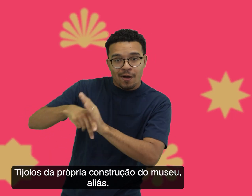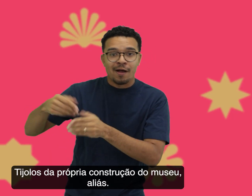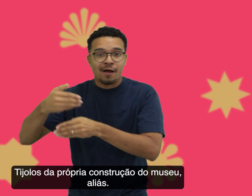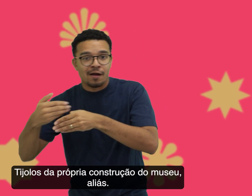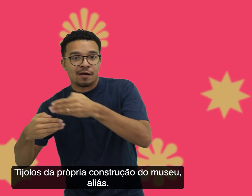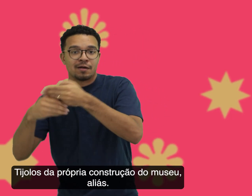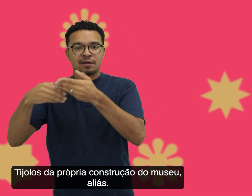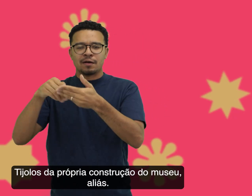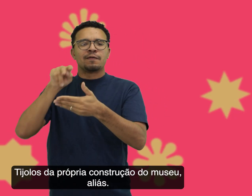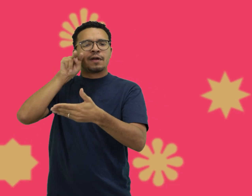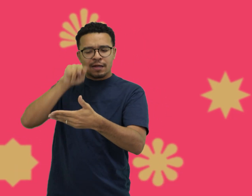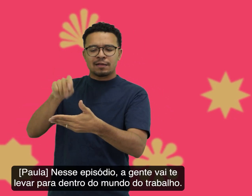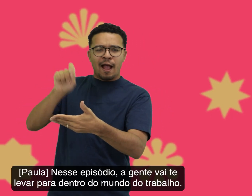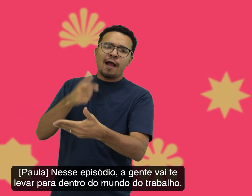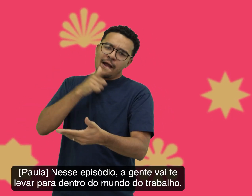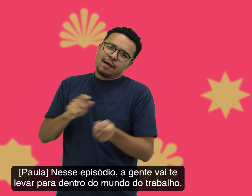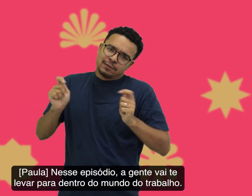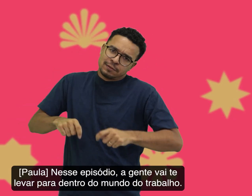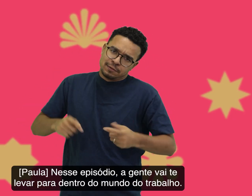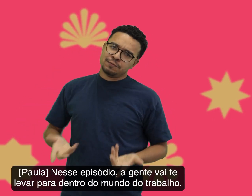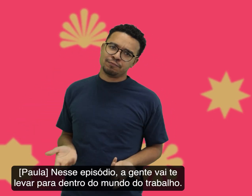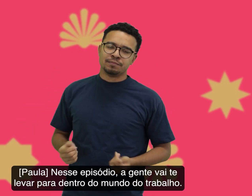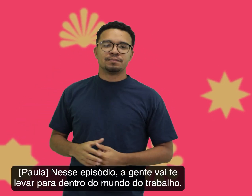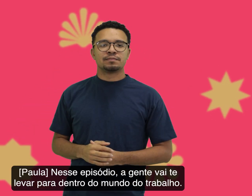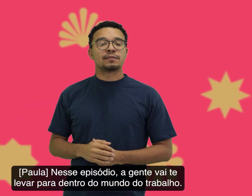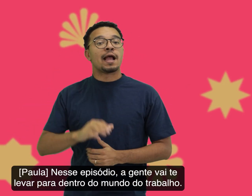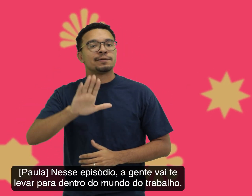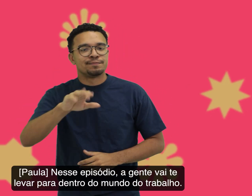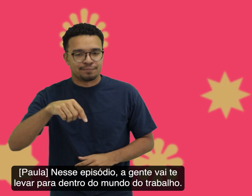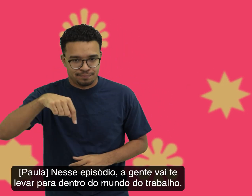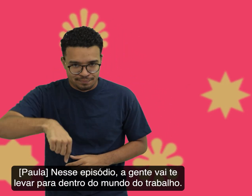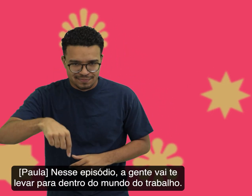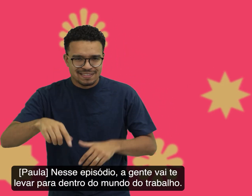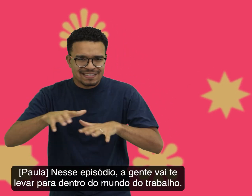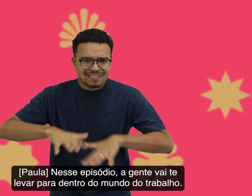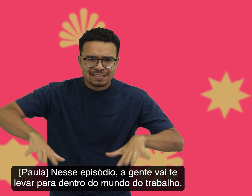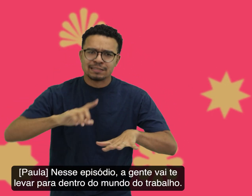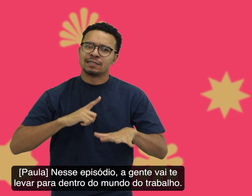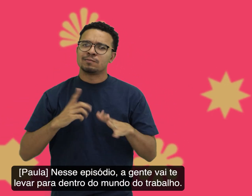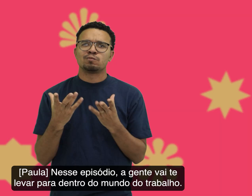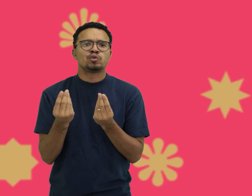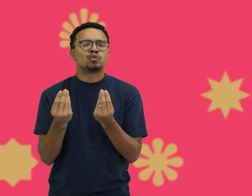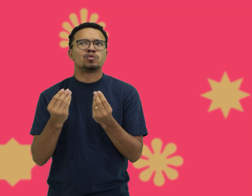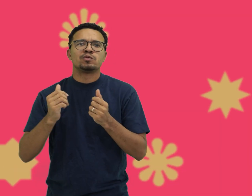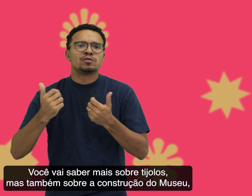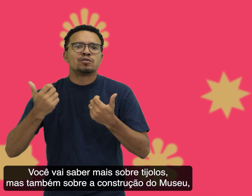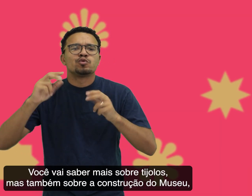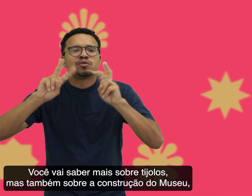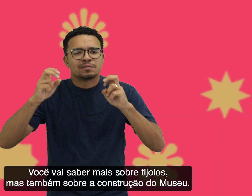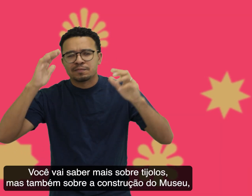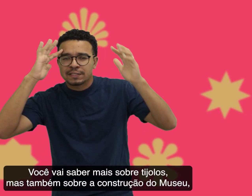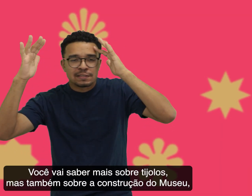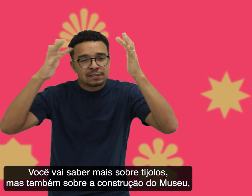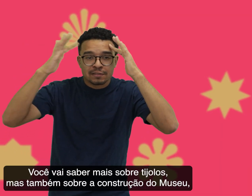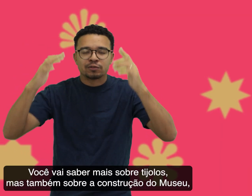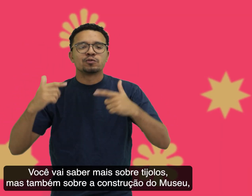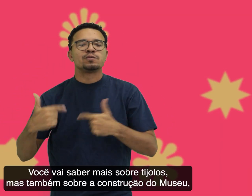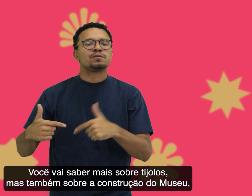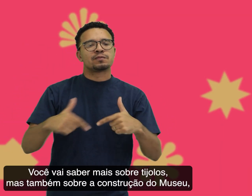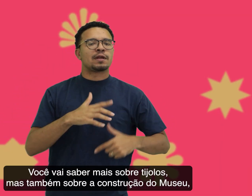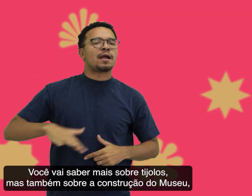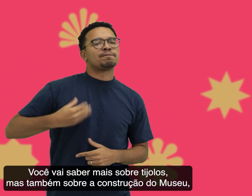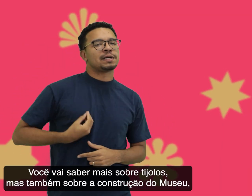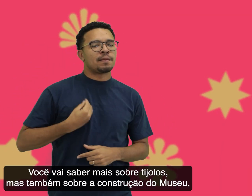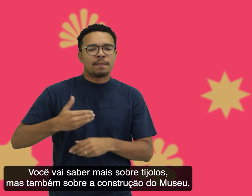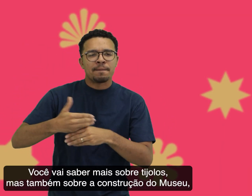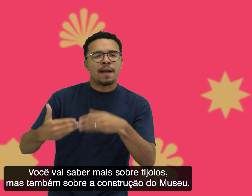própria construção do museu, aliás. Nesse episódio, a gente vai te levar para dentro do mundo do trabalho. Você vai saber